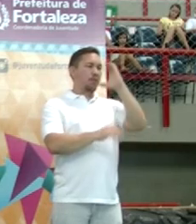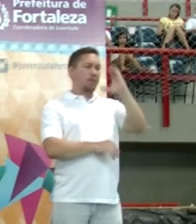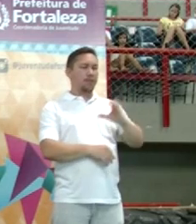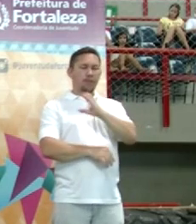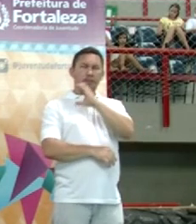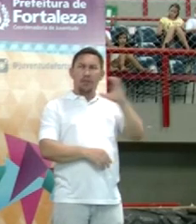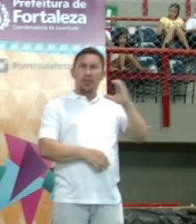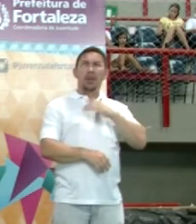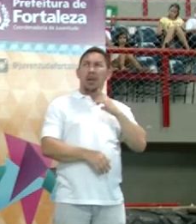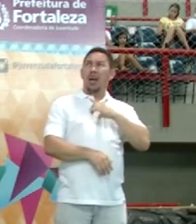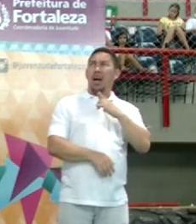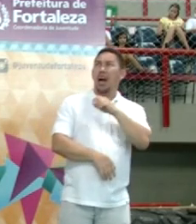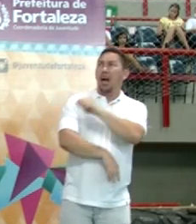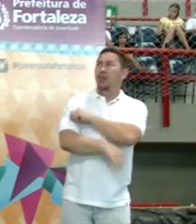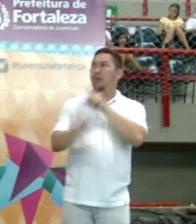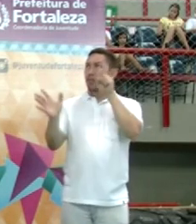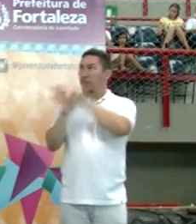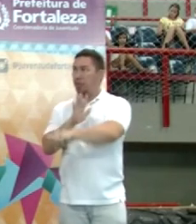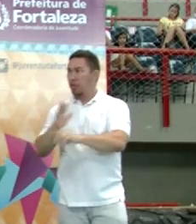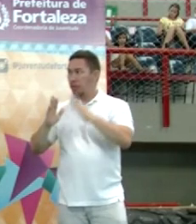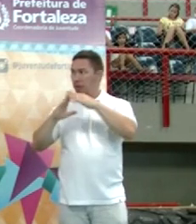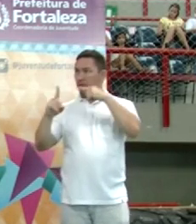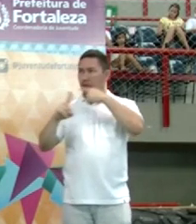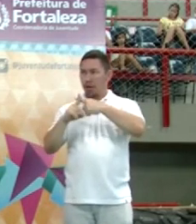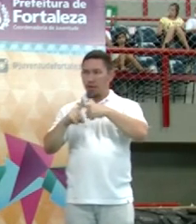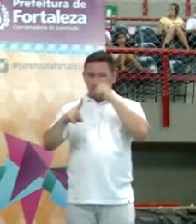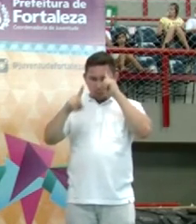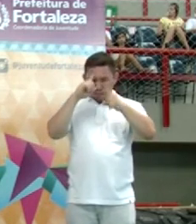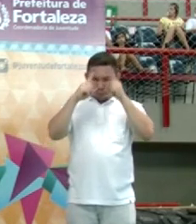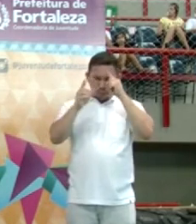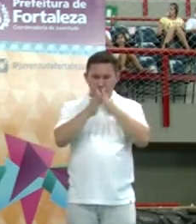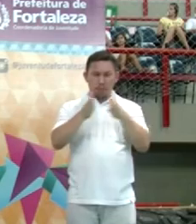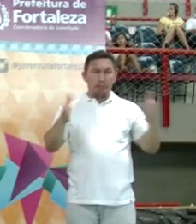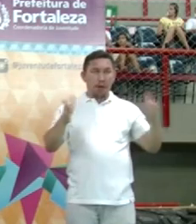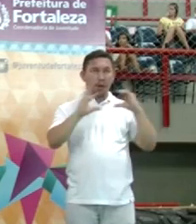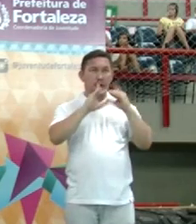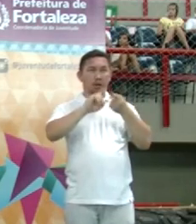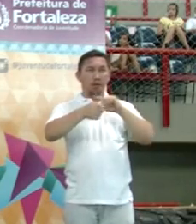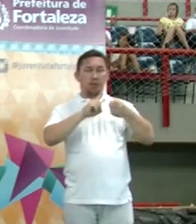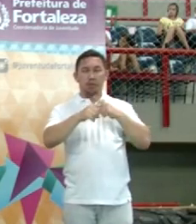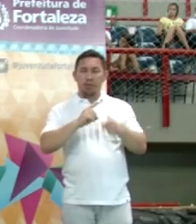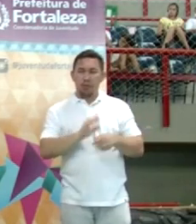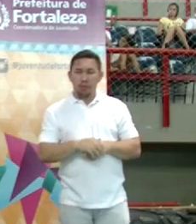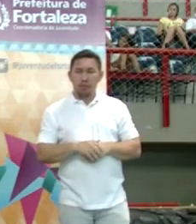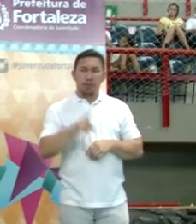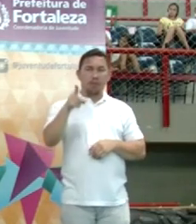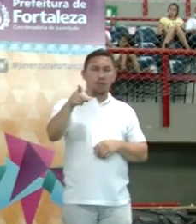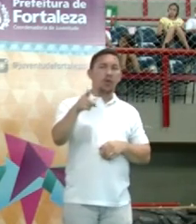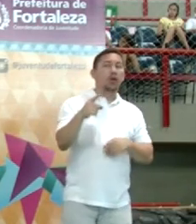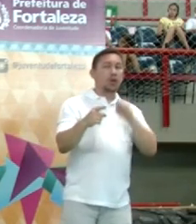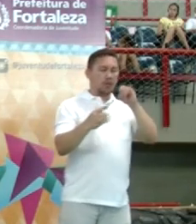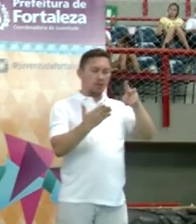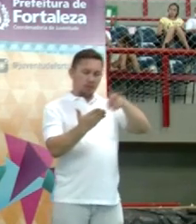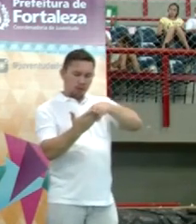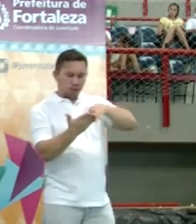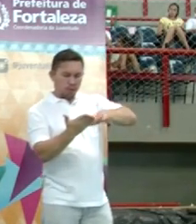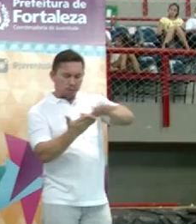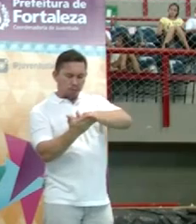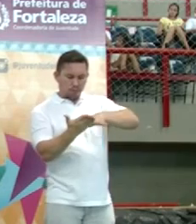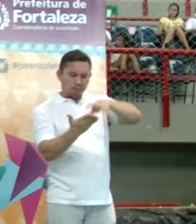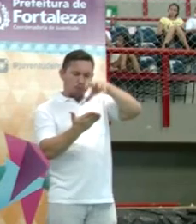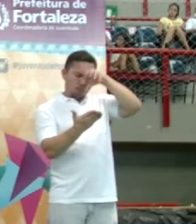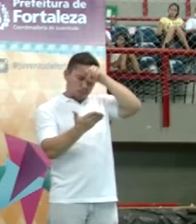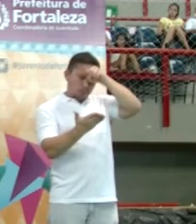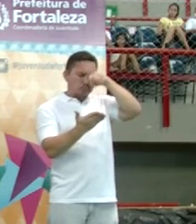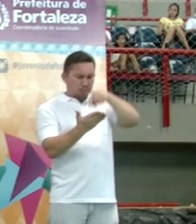tem aluno que me pergunta: professor, a igreja conseguia controlar a Idade Média? Se você ler no livro de forma superficial, sim. Mas se